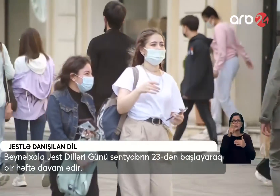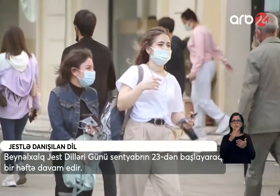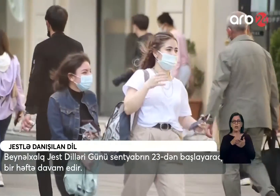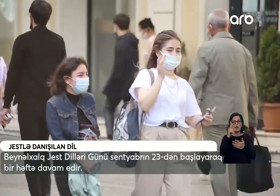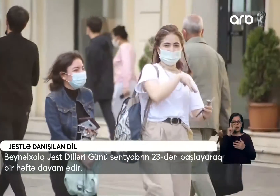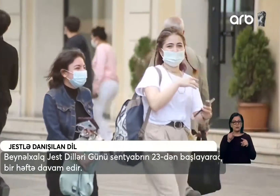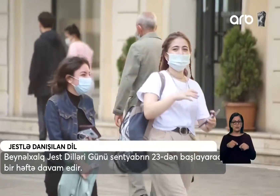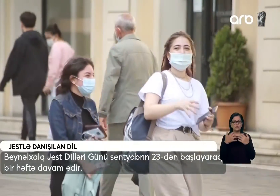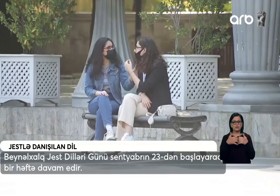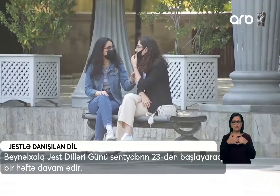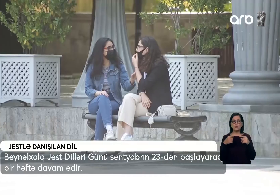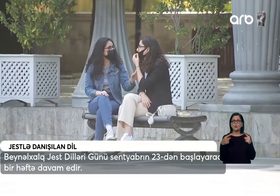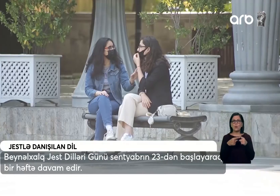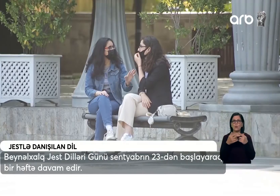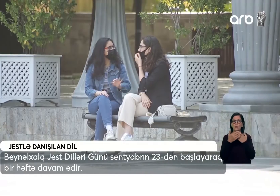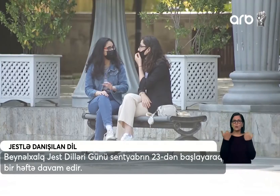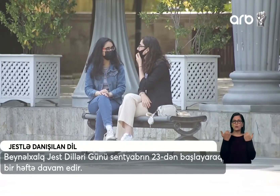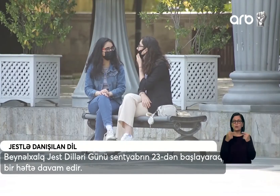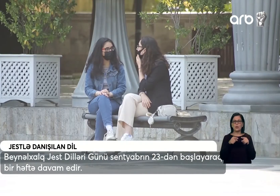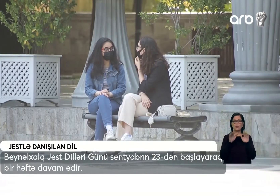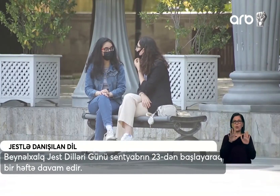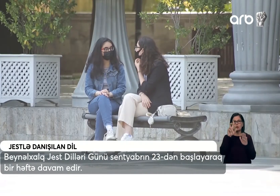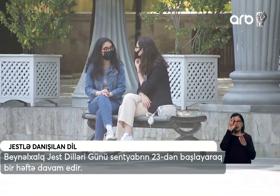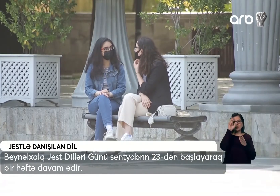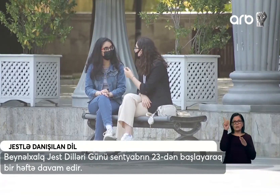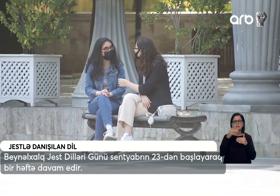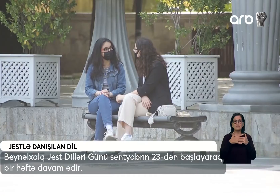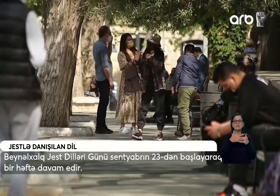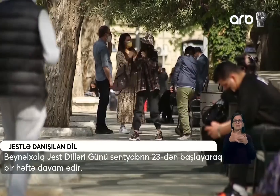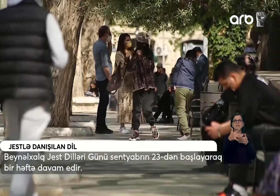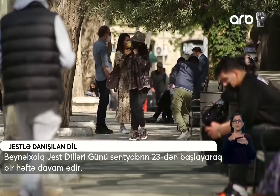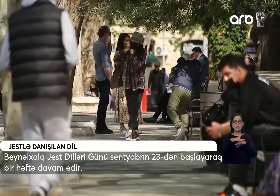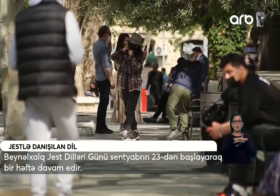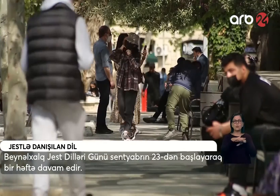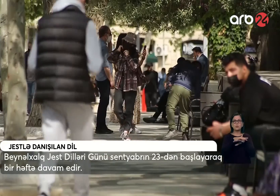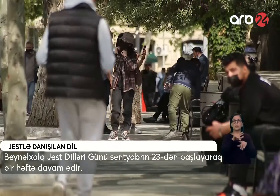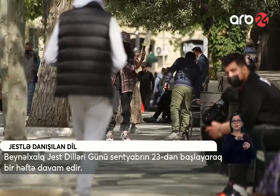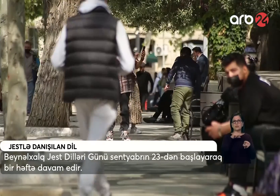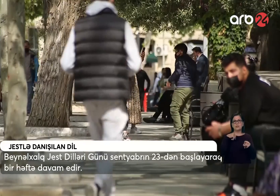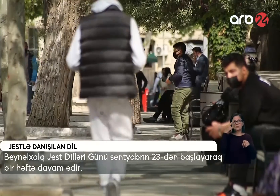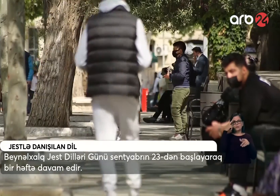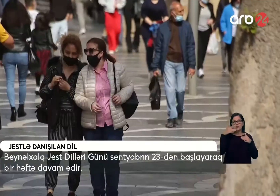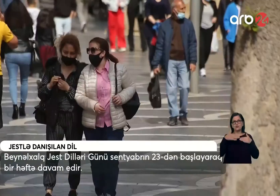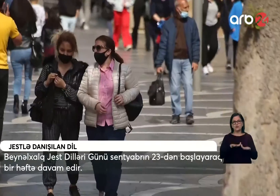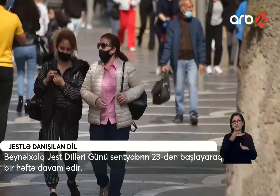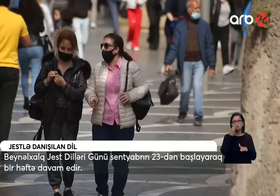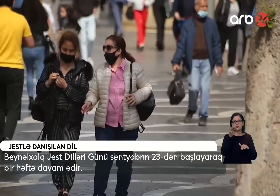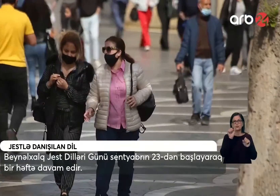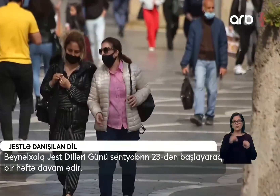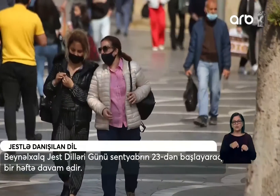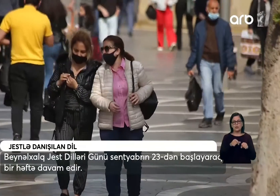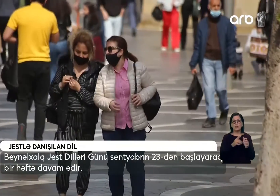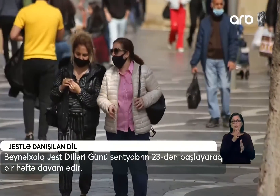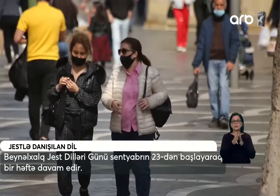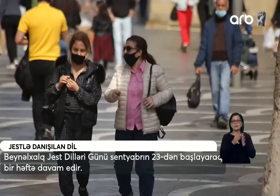dəqiq statistikası aparılmır. Bunu yalnız Dövlət Reyestr Xidmətindən keçən cəmiyyətin özü müəyyənləşdirir. Onu da qeyd edək ki,